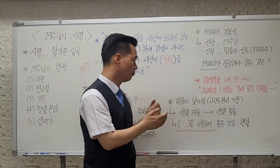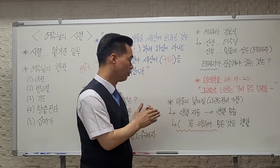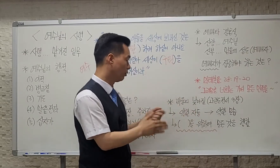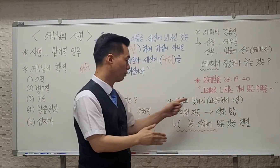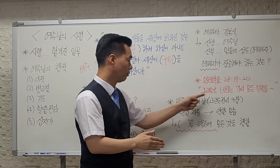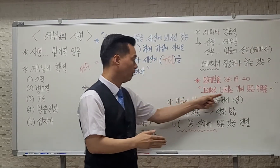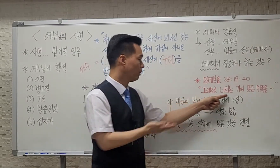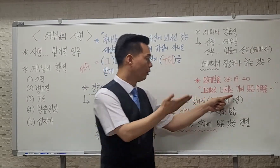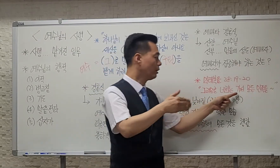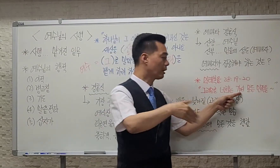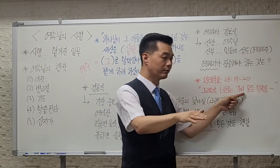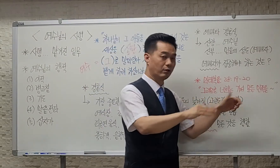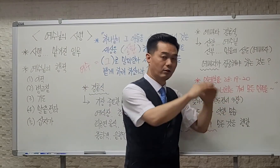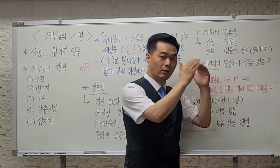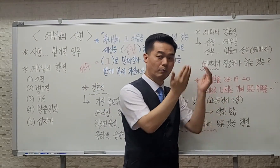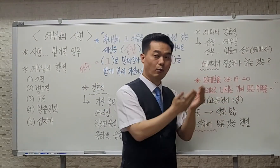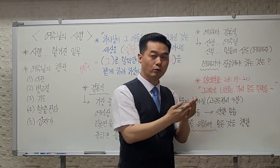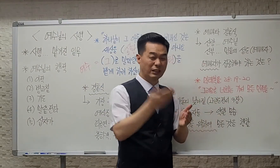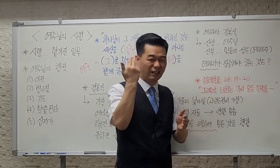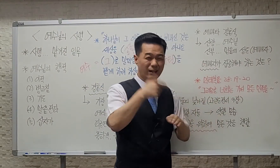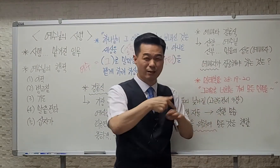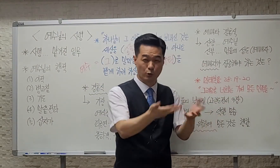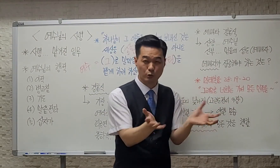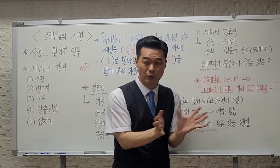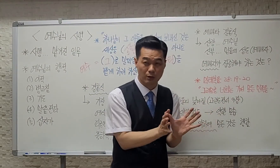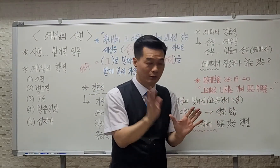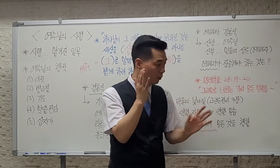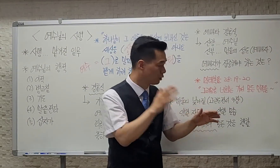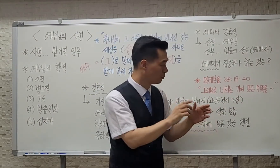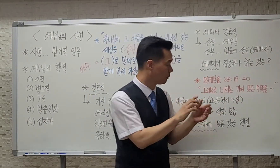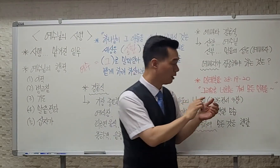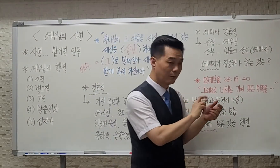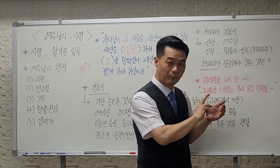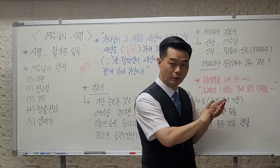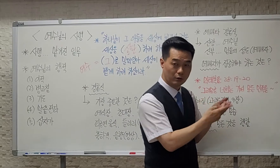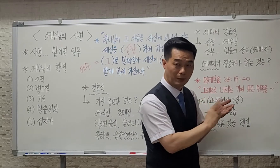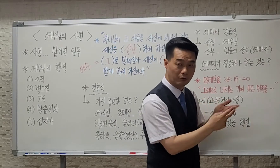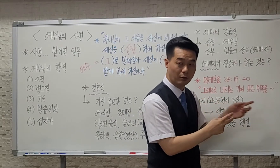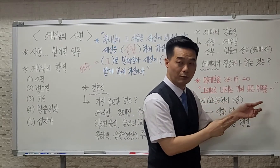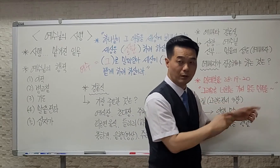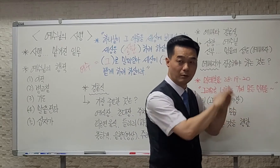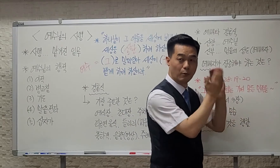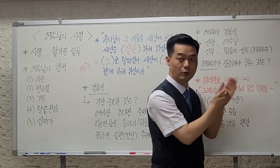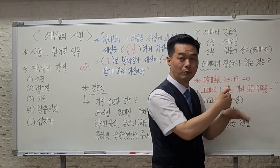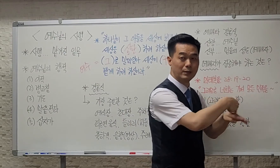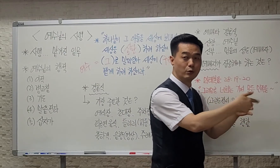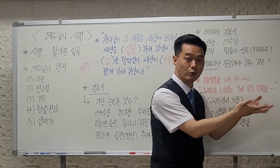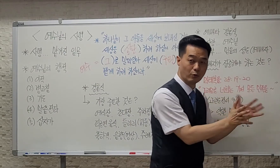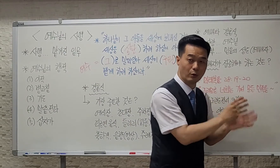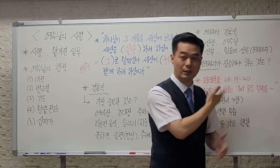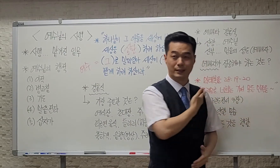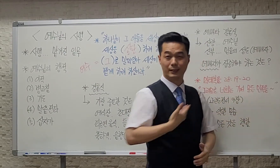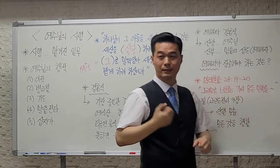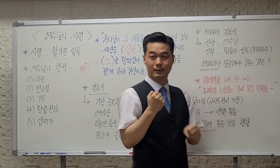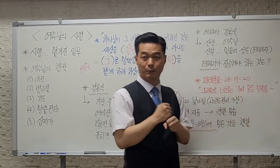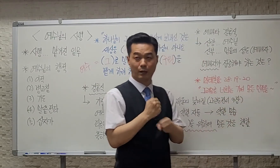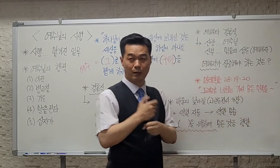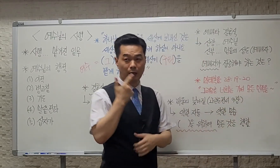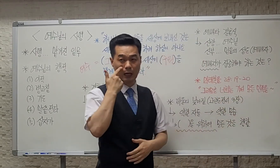그러므로 너희는 가서 모든, 옛날에는 족속이라고 했는데 요즘 번역 바뀐 거 보니까 모든 민족으로 제자를 삼아